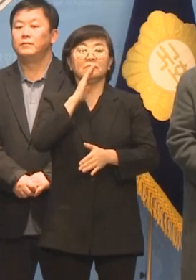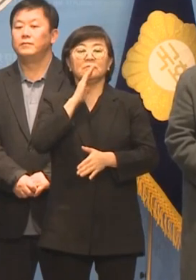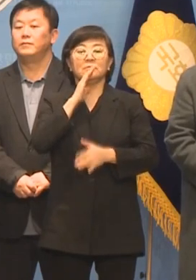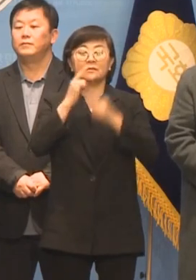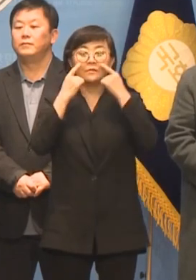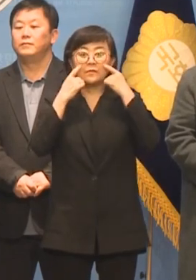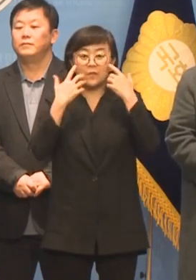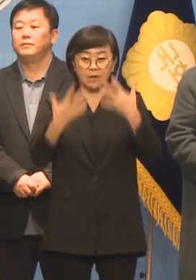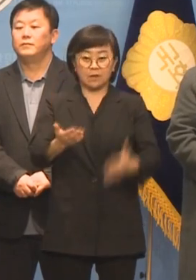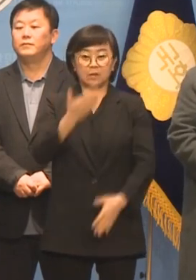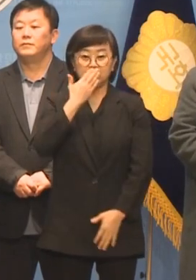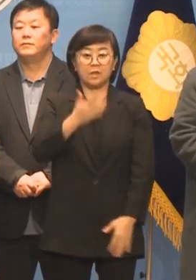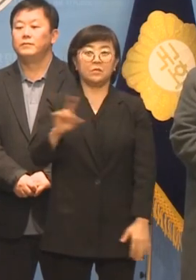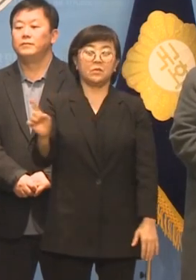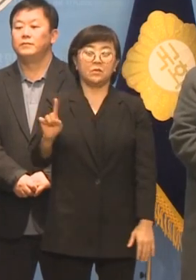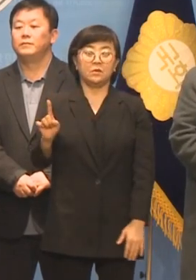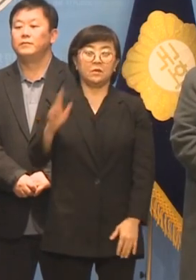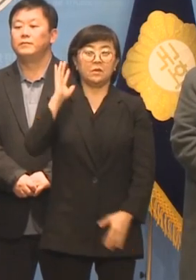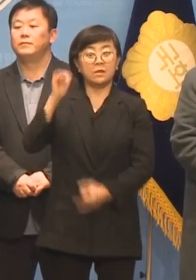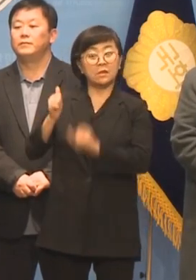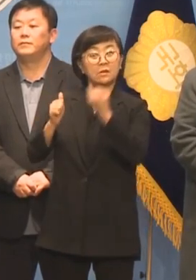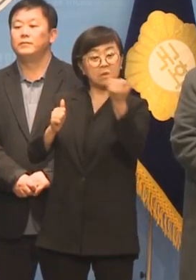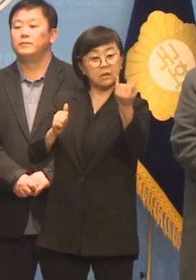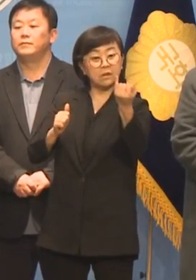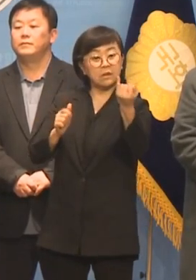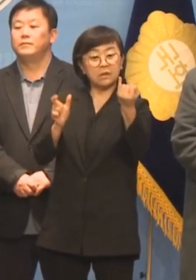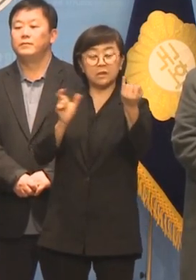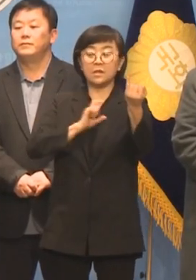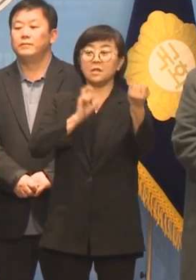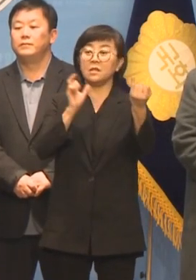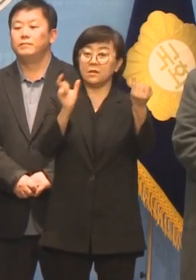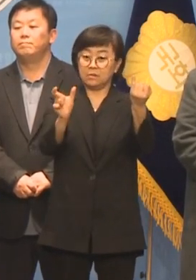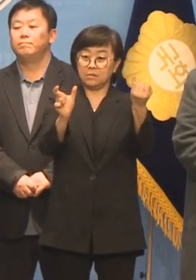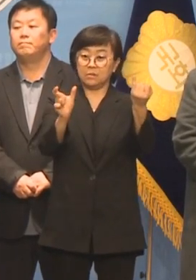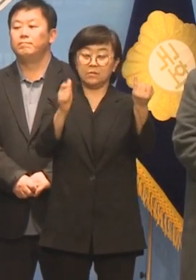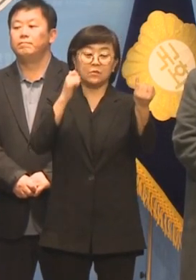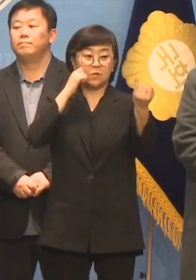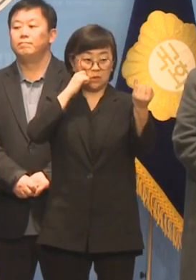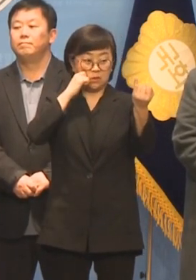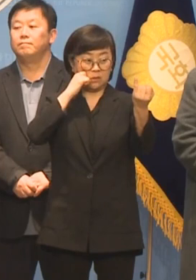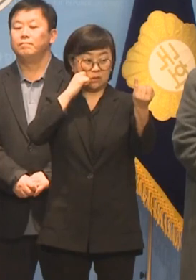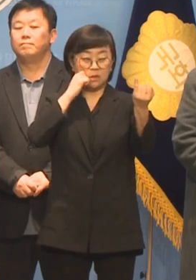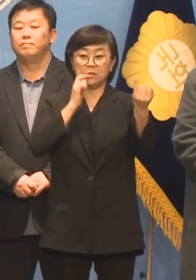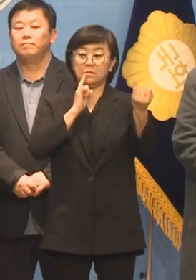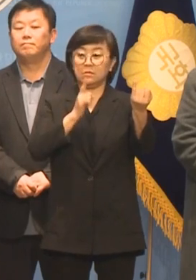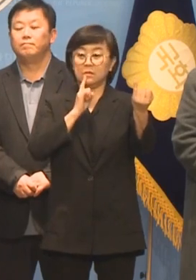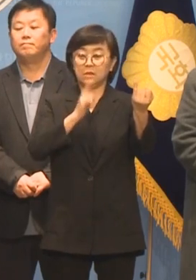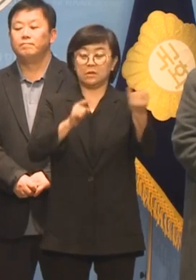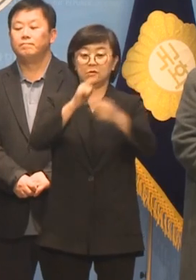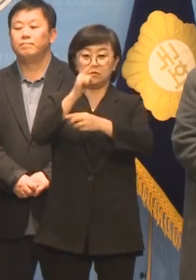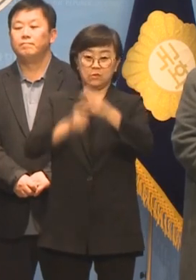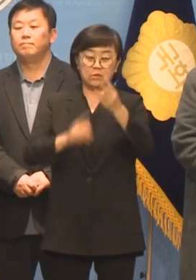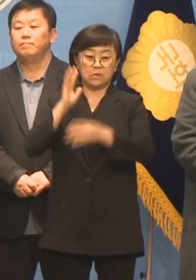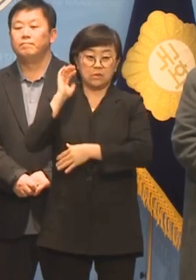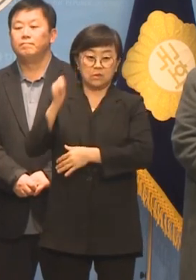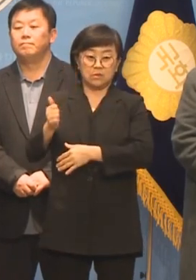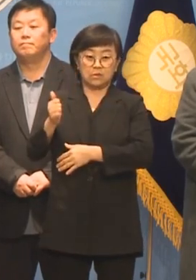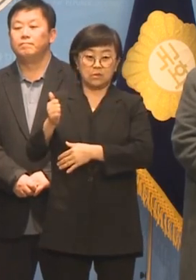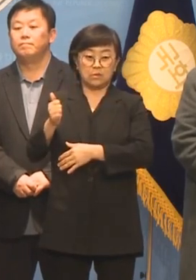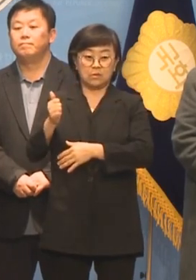명확하게 알 수 있는 일이 있습니다. 김건희 세 글자는 그 누구도 입에 올리지 말라라는 윤석열